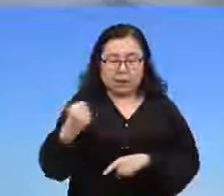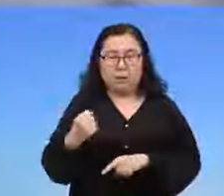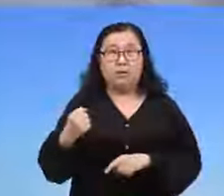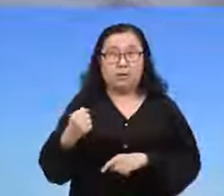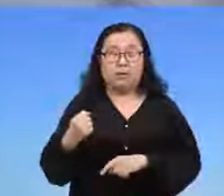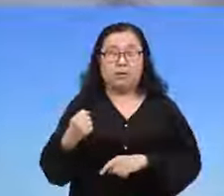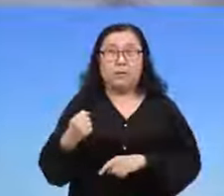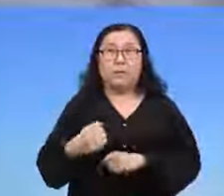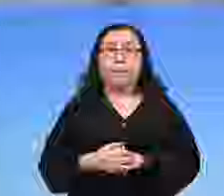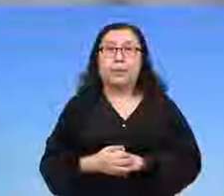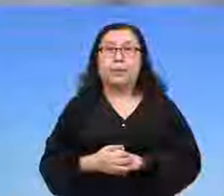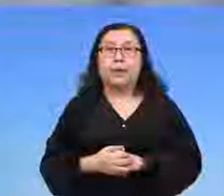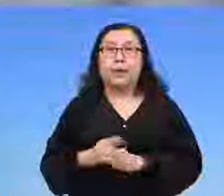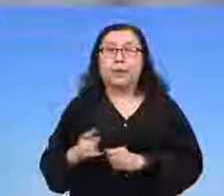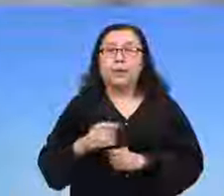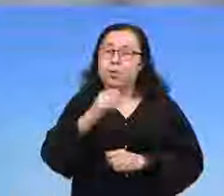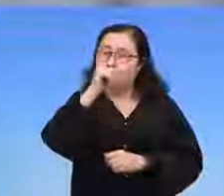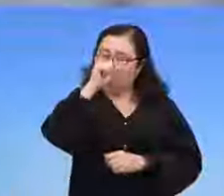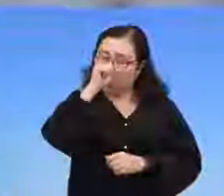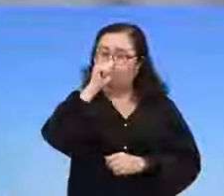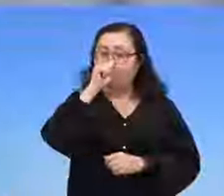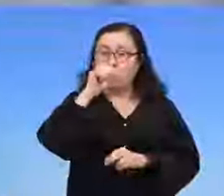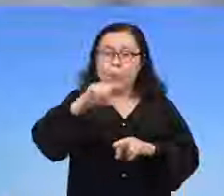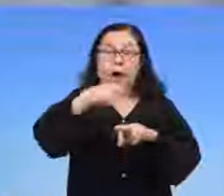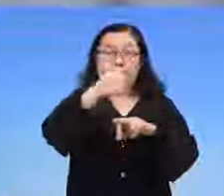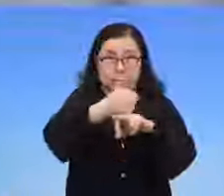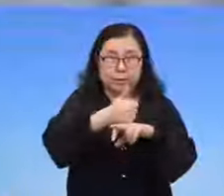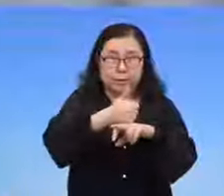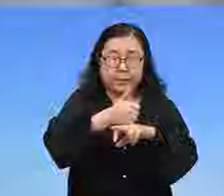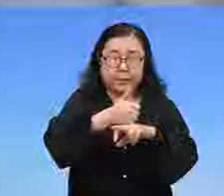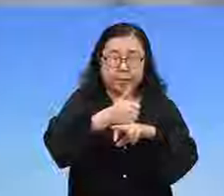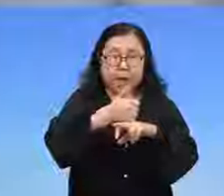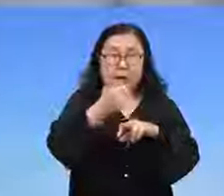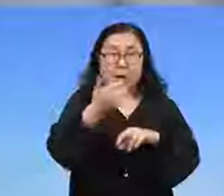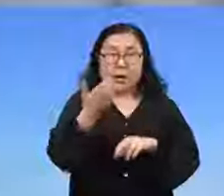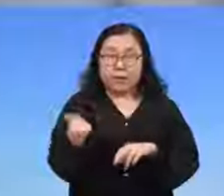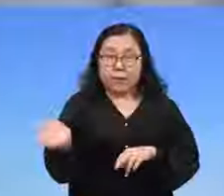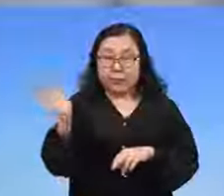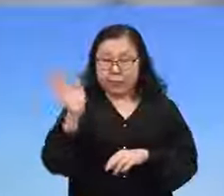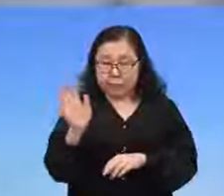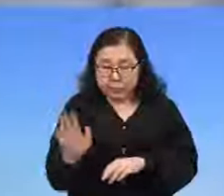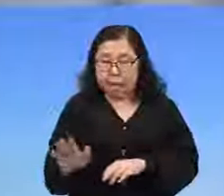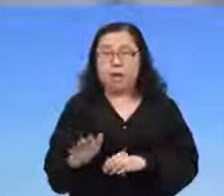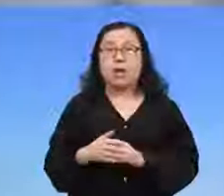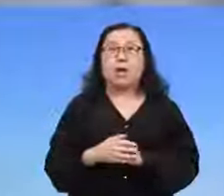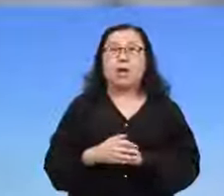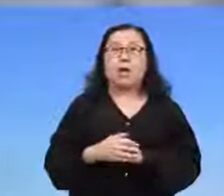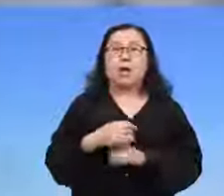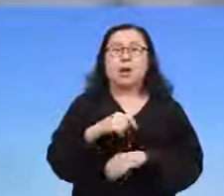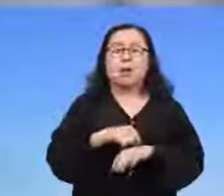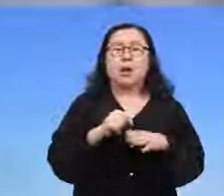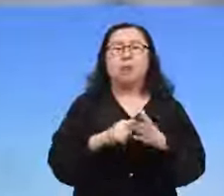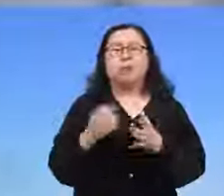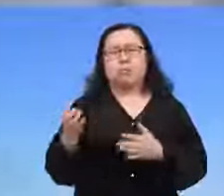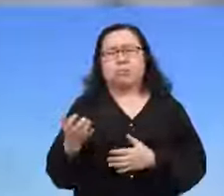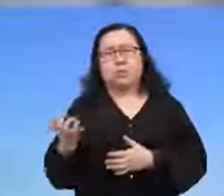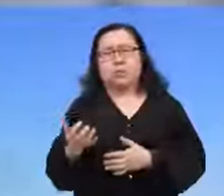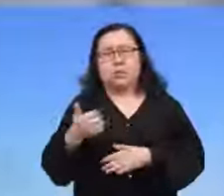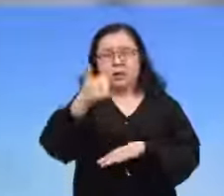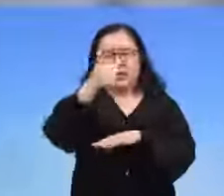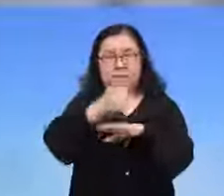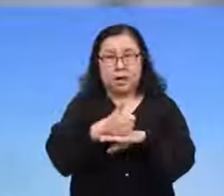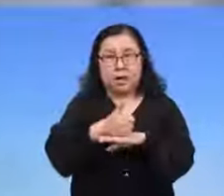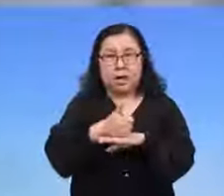받았던 인물입니다. 그러니까 참 괜찮은 삶을 살았던 거 아닙니까? 그랬던 우시야 왕이었는데 가슴